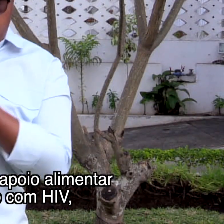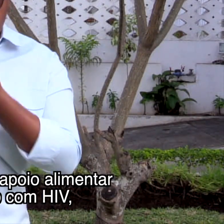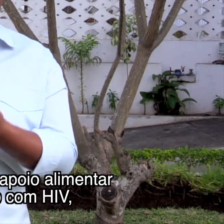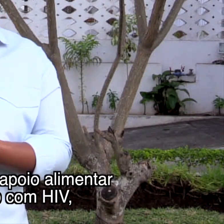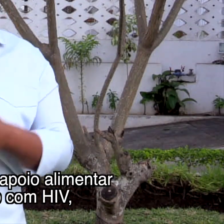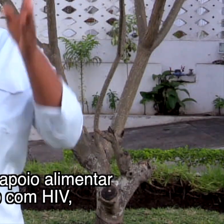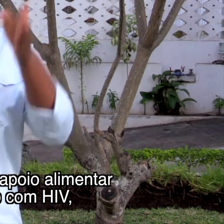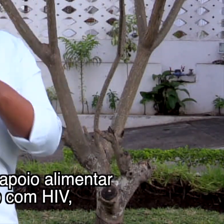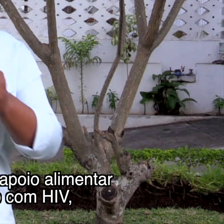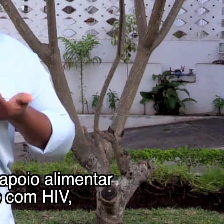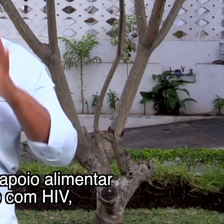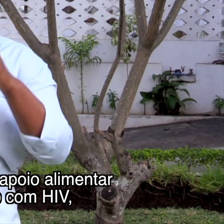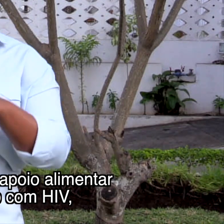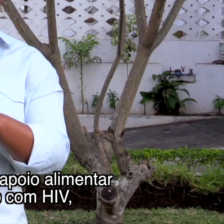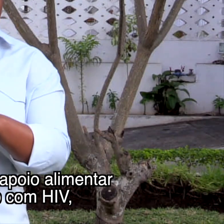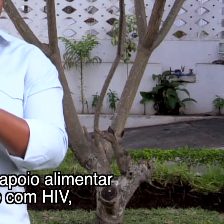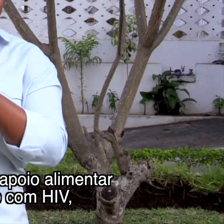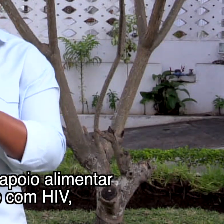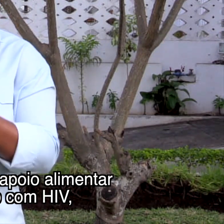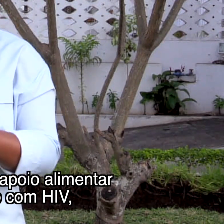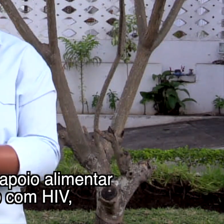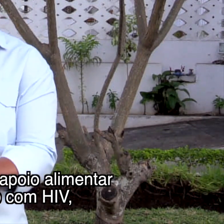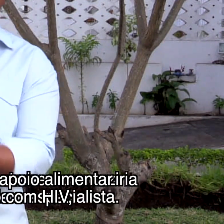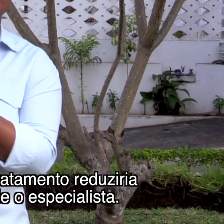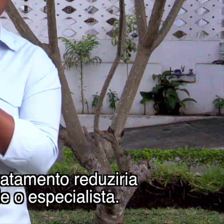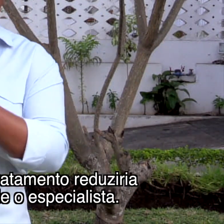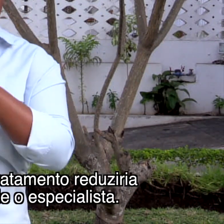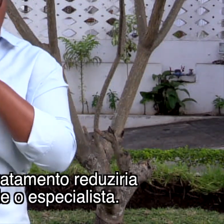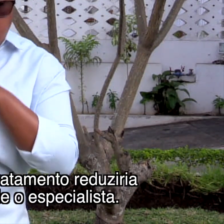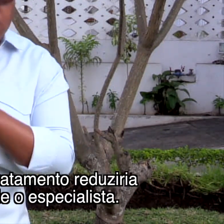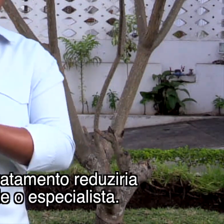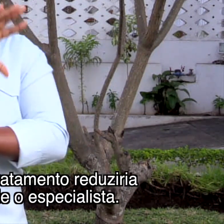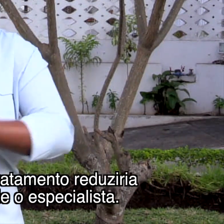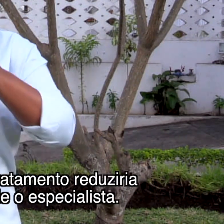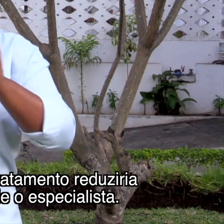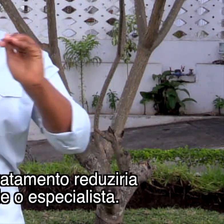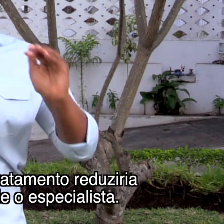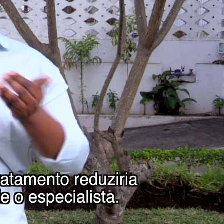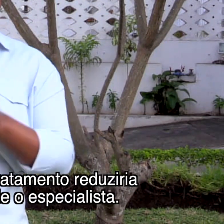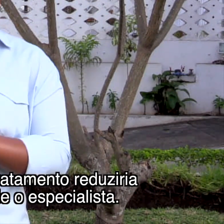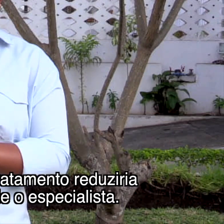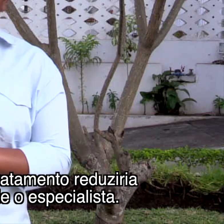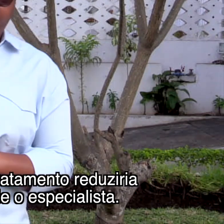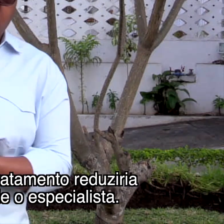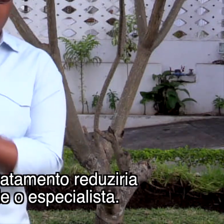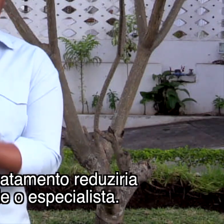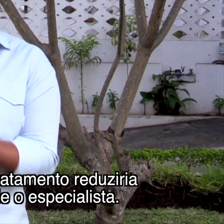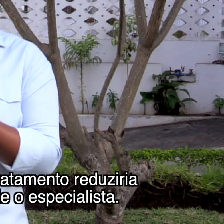apoio alimentar às pessoas vivendo com HIV, os níveis de desistência do tratamento